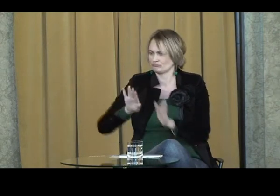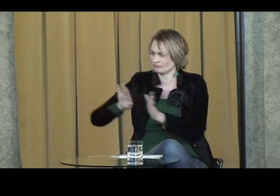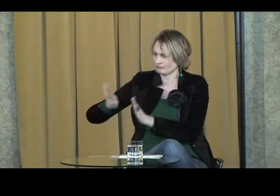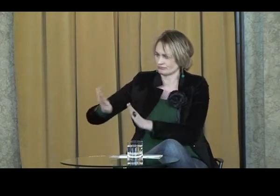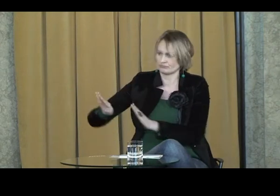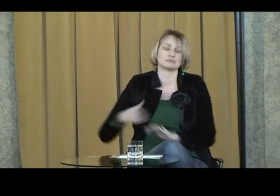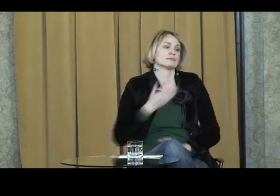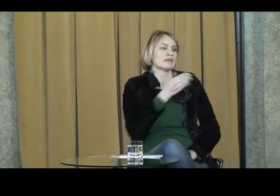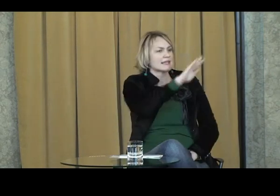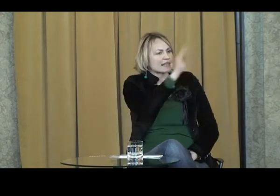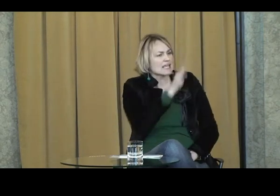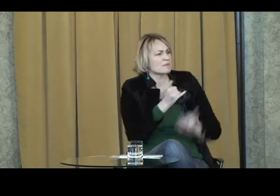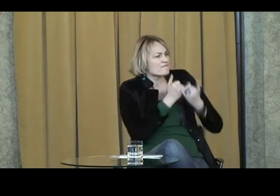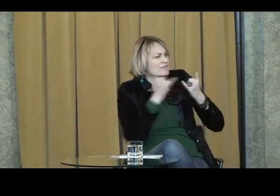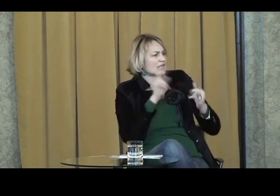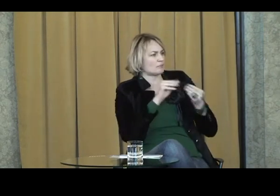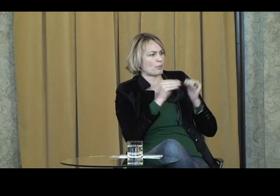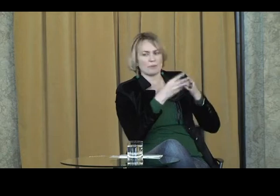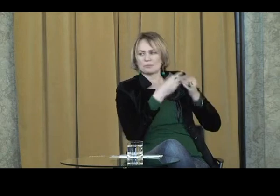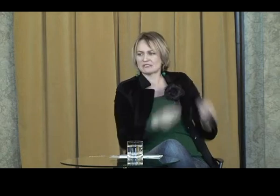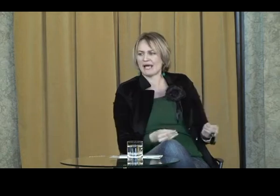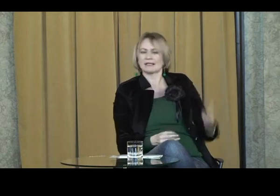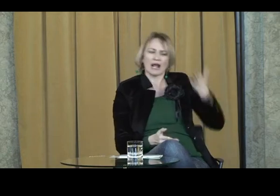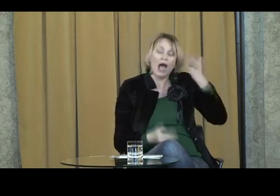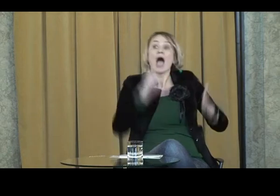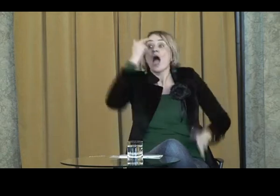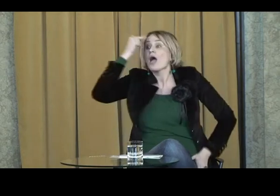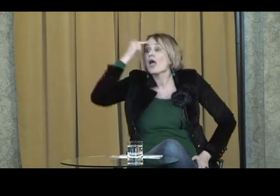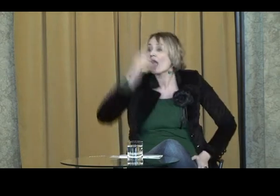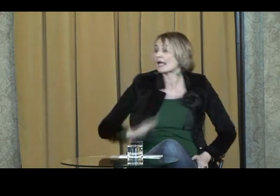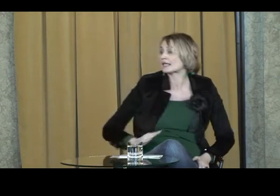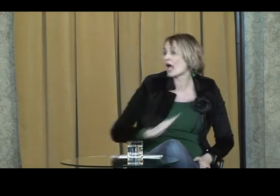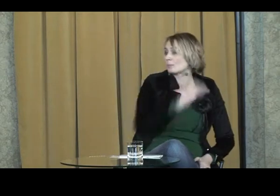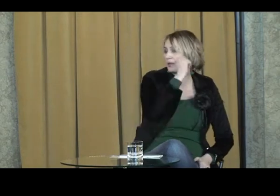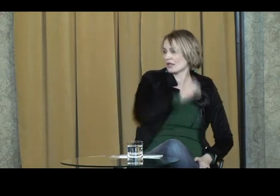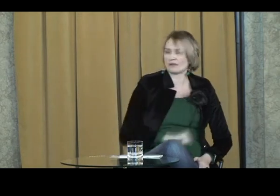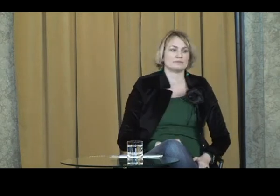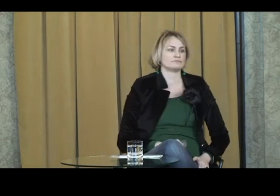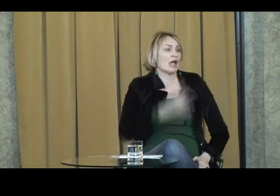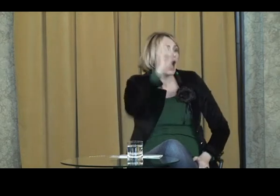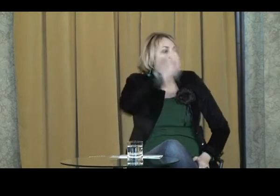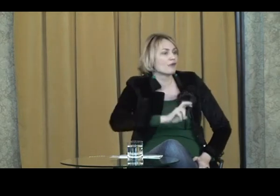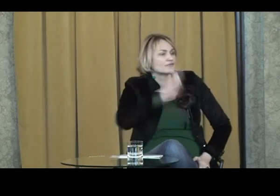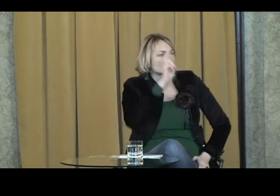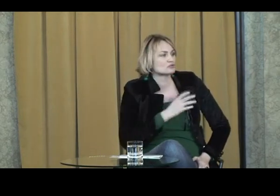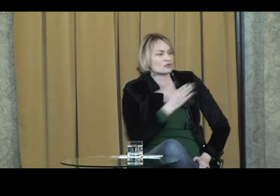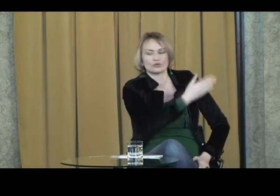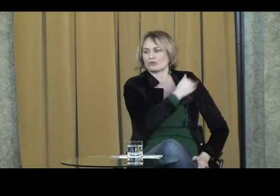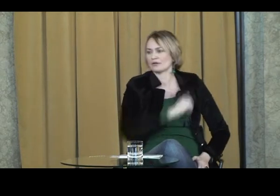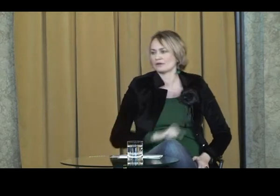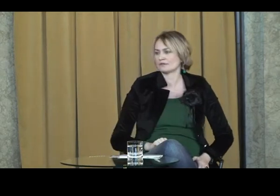danke. Wie können wir diese Lösung erreichen? Durch eine Rampe, einen